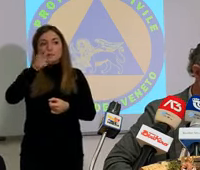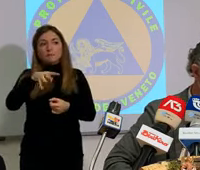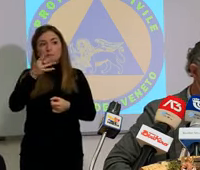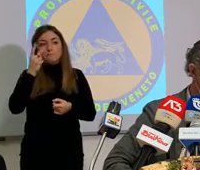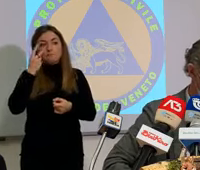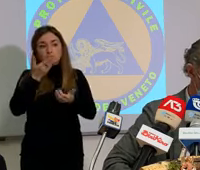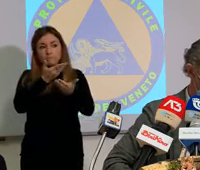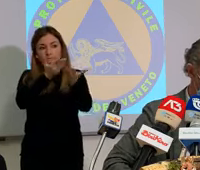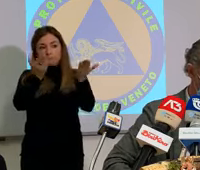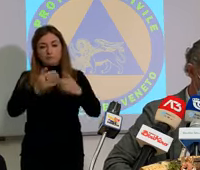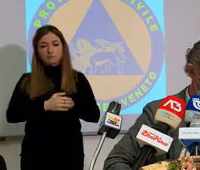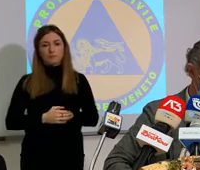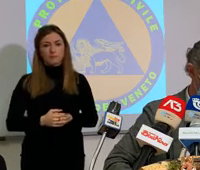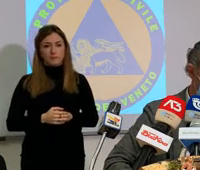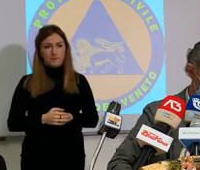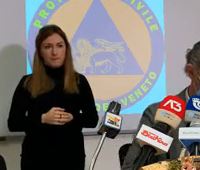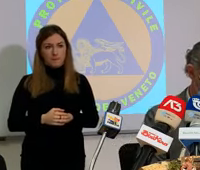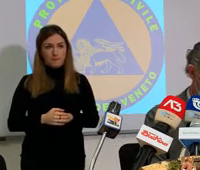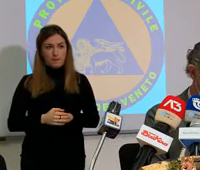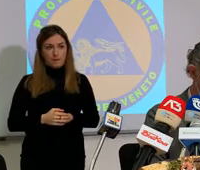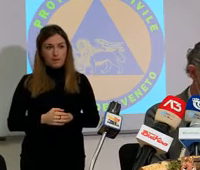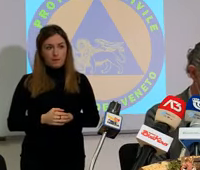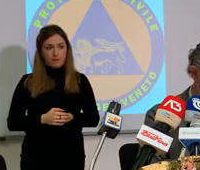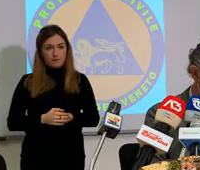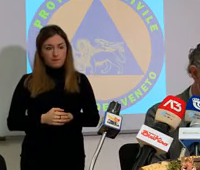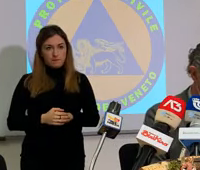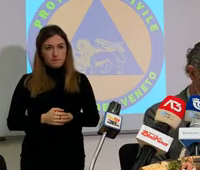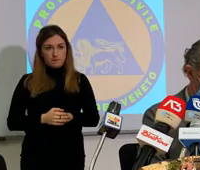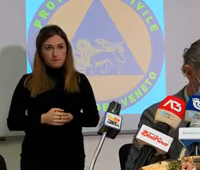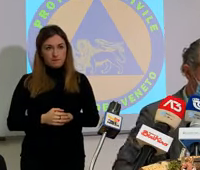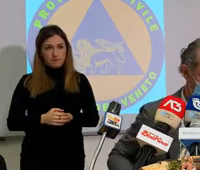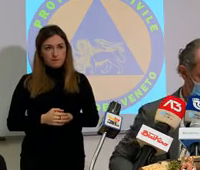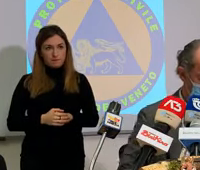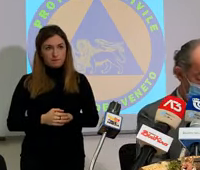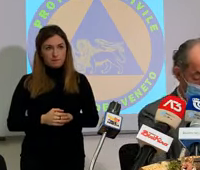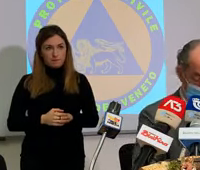non avete la pelle percentuali su